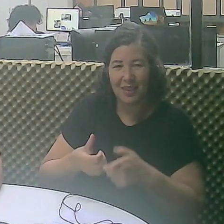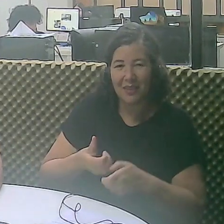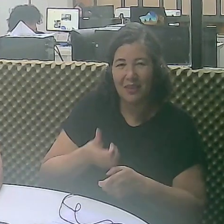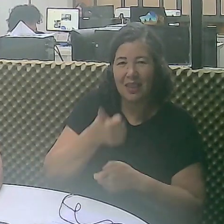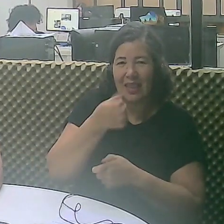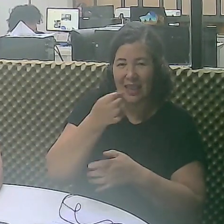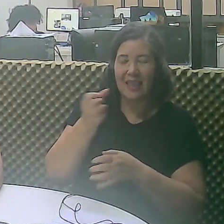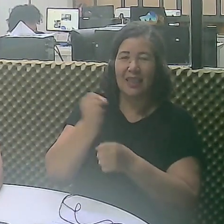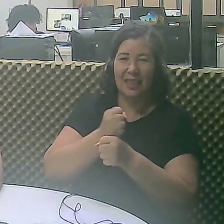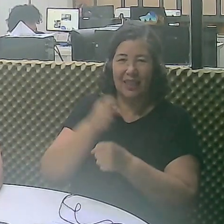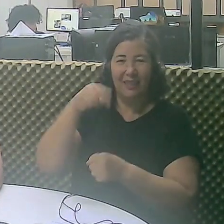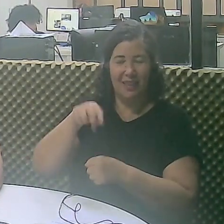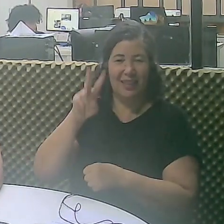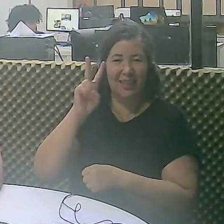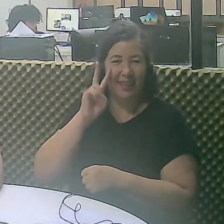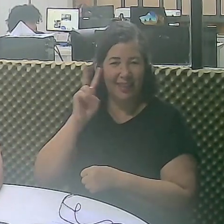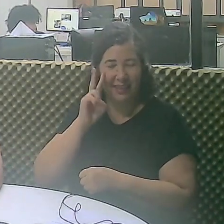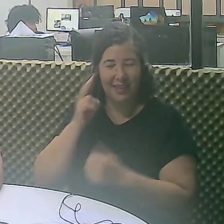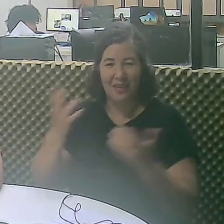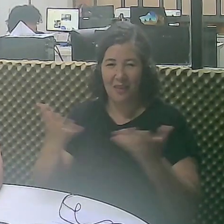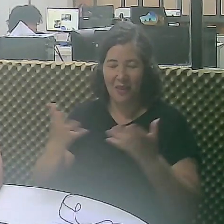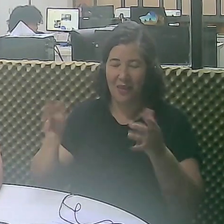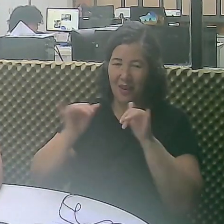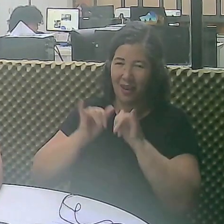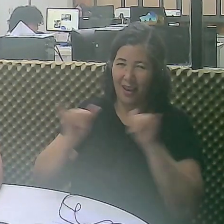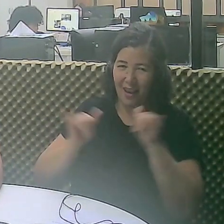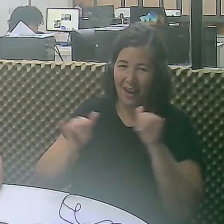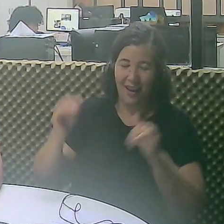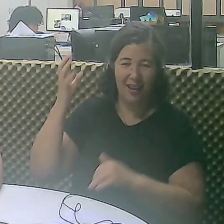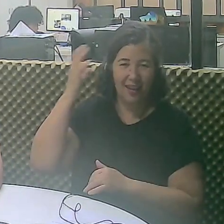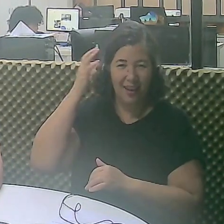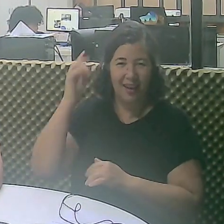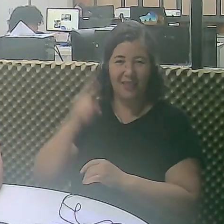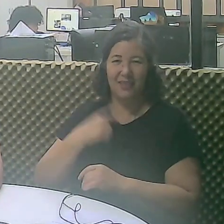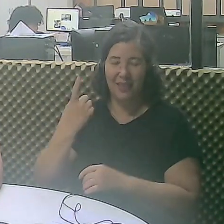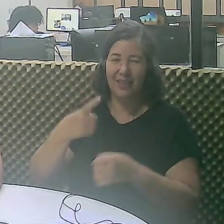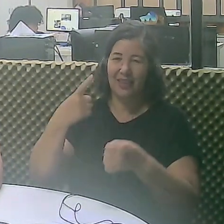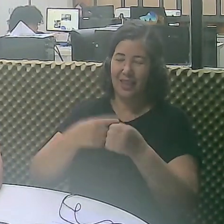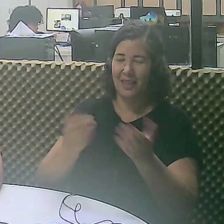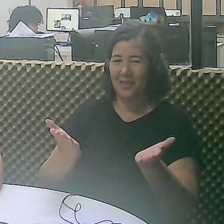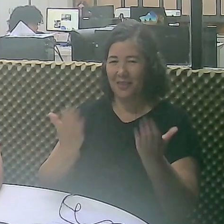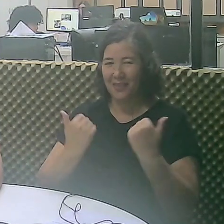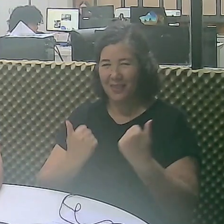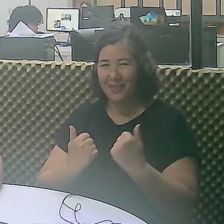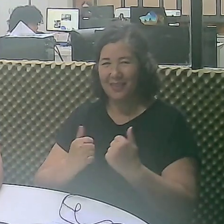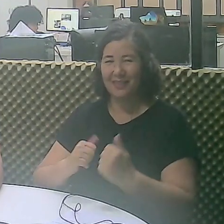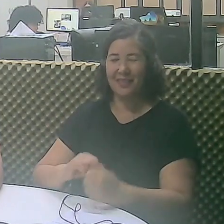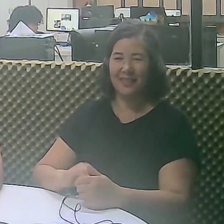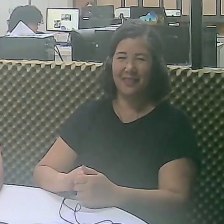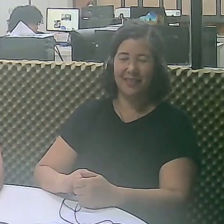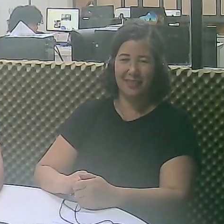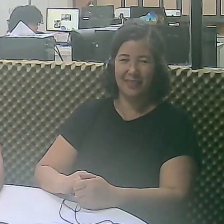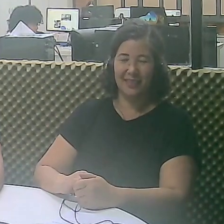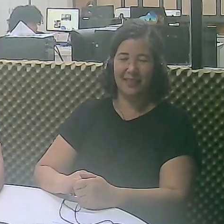segunda. Essas e outras notícias a partir de agora na Rádio Nossa Cidade. Vem com a gente!